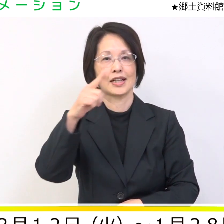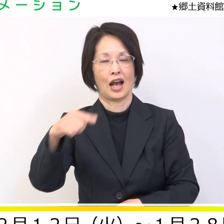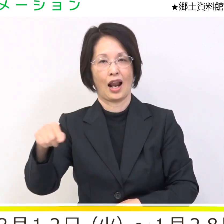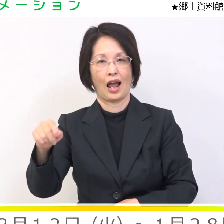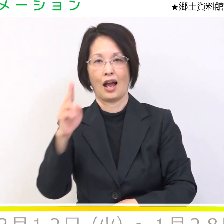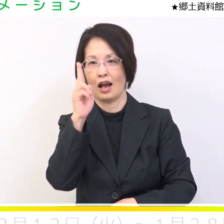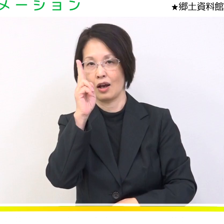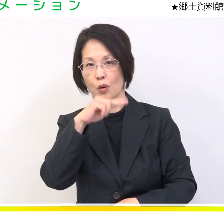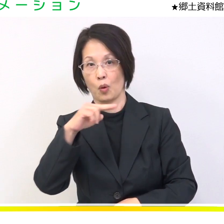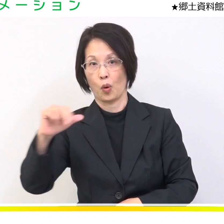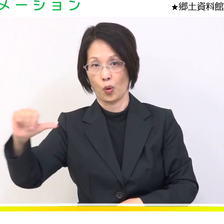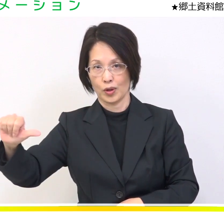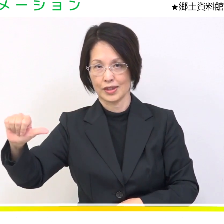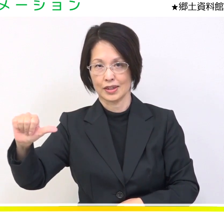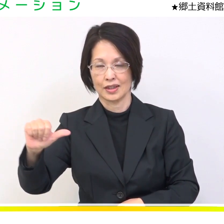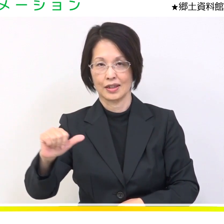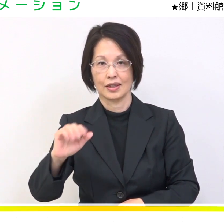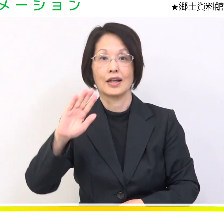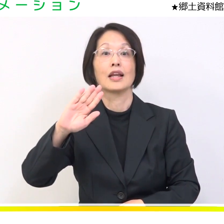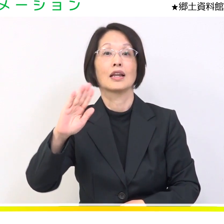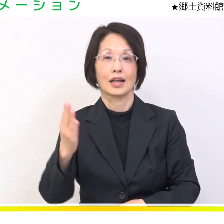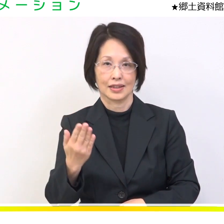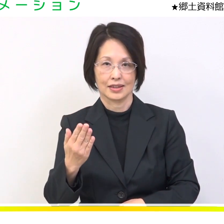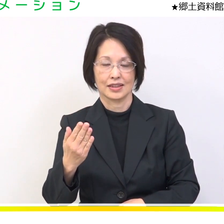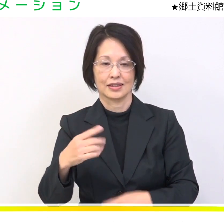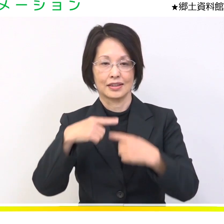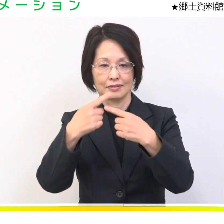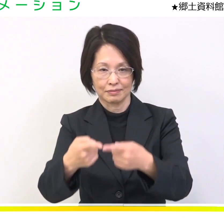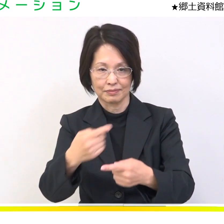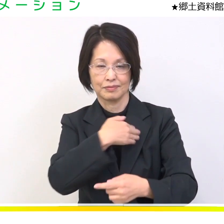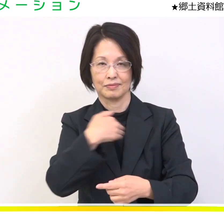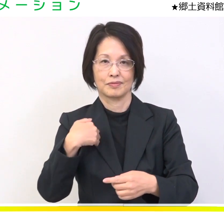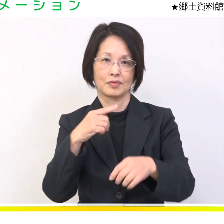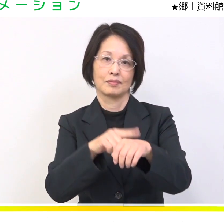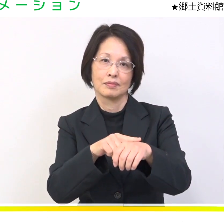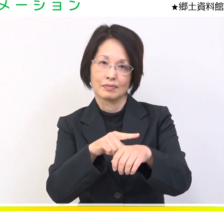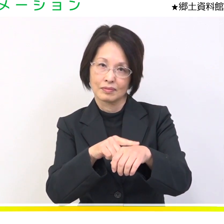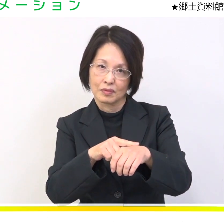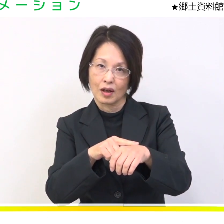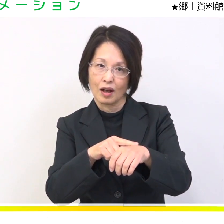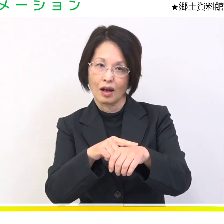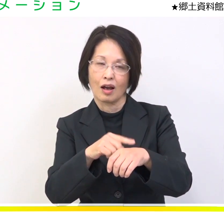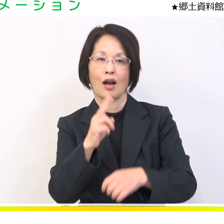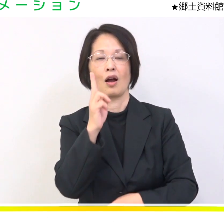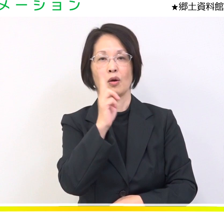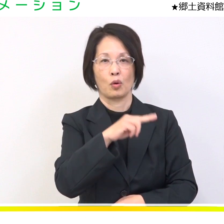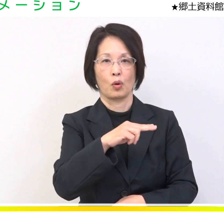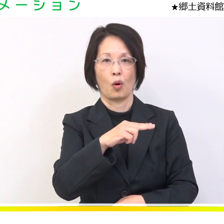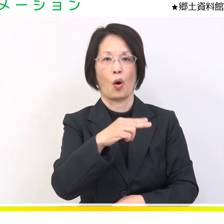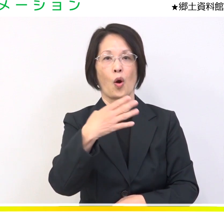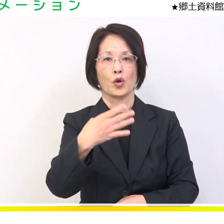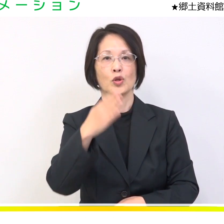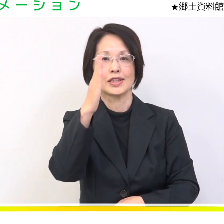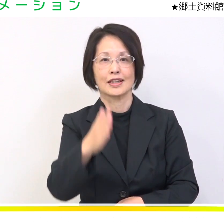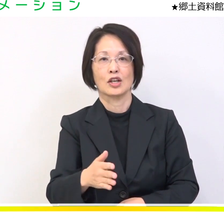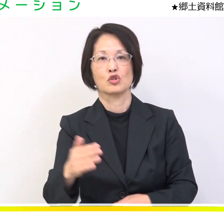時ただし入館は午後4時30分までです